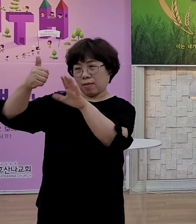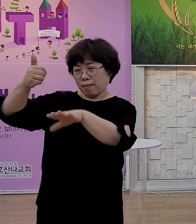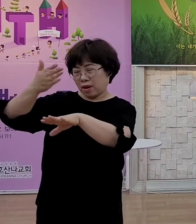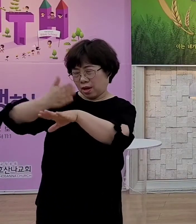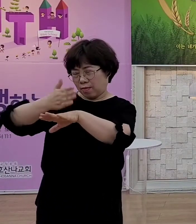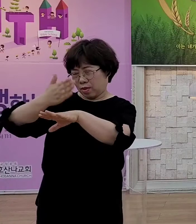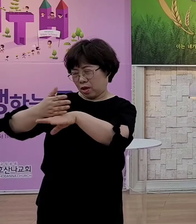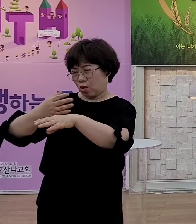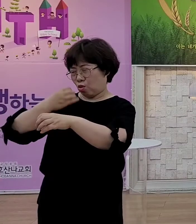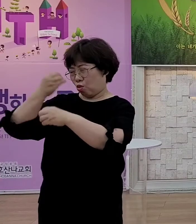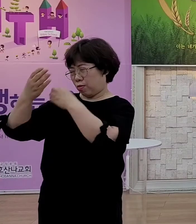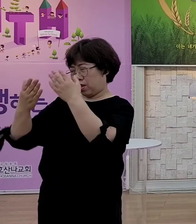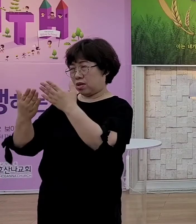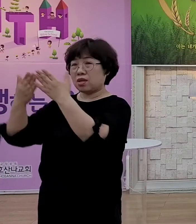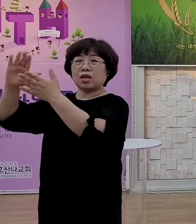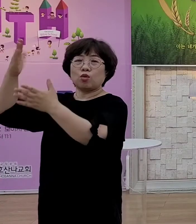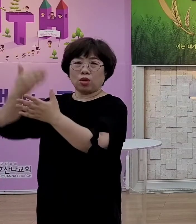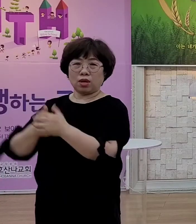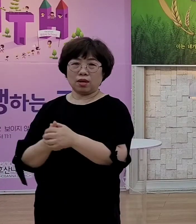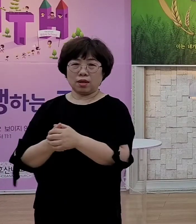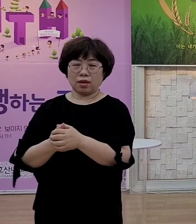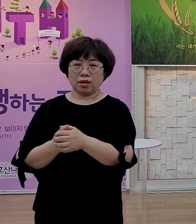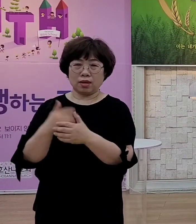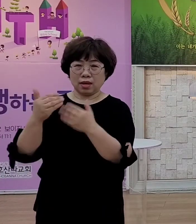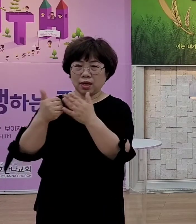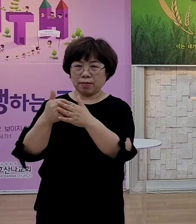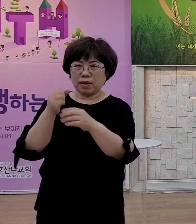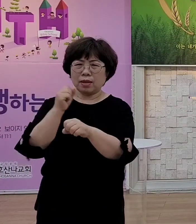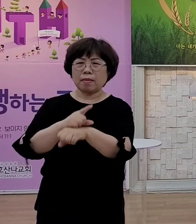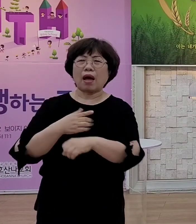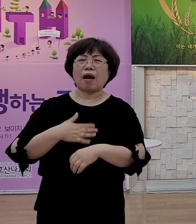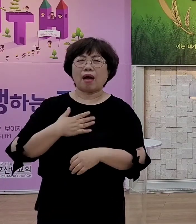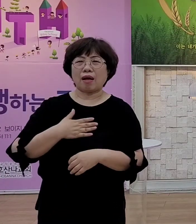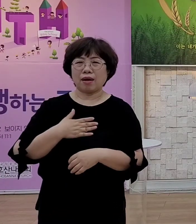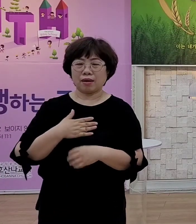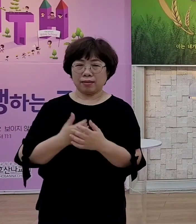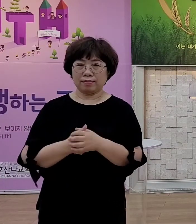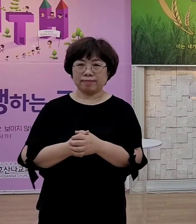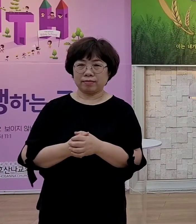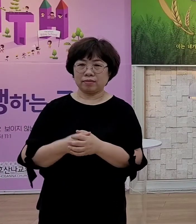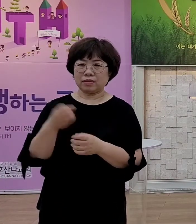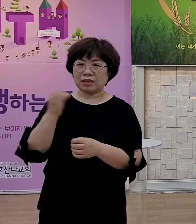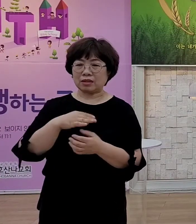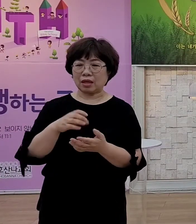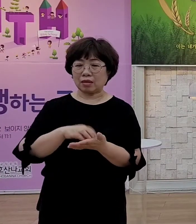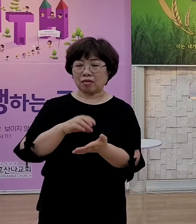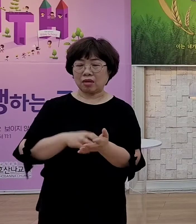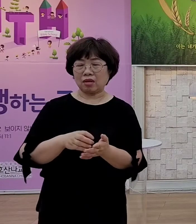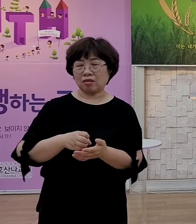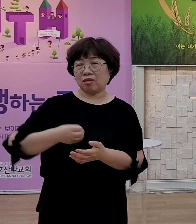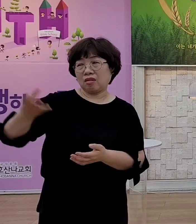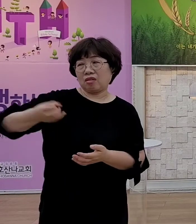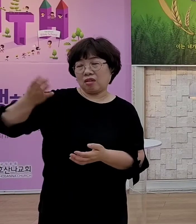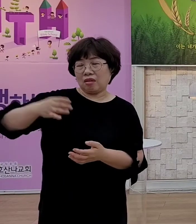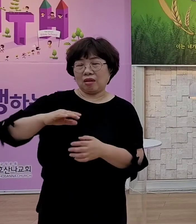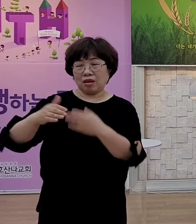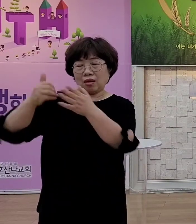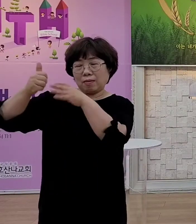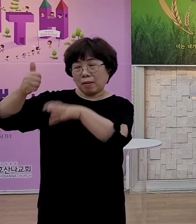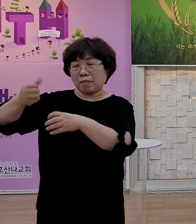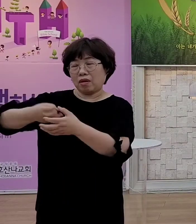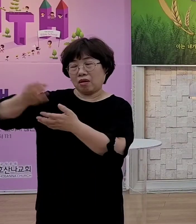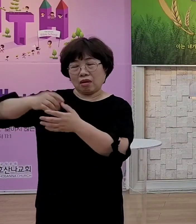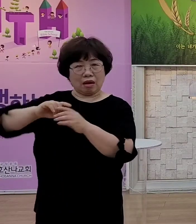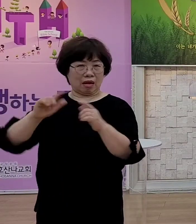하나님은 우리의 온 마음을 드렸는지 나 여기 있다. 가서 사모라.